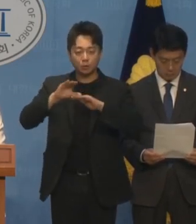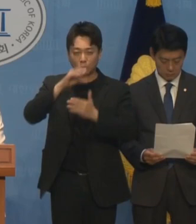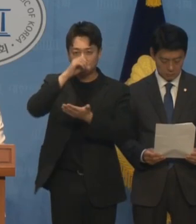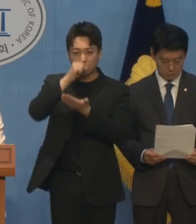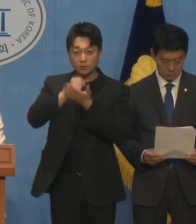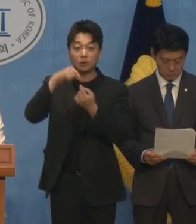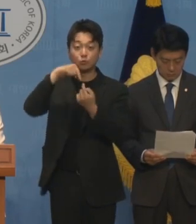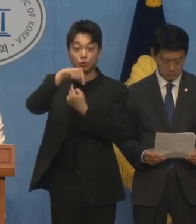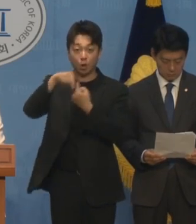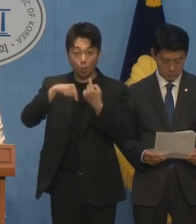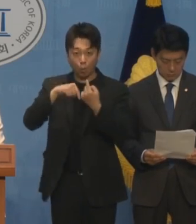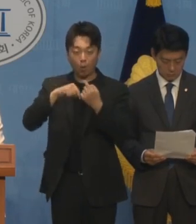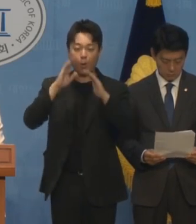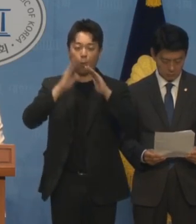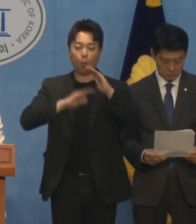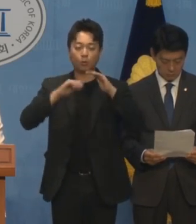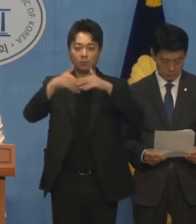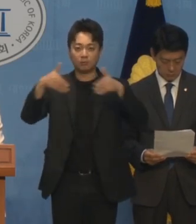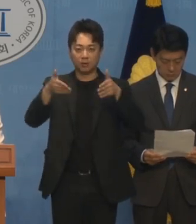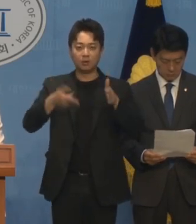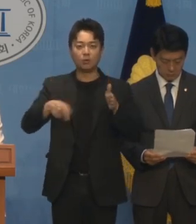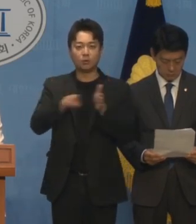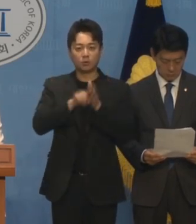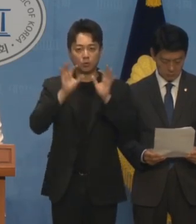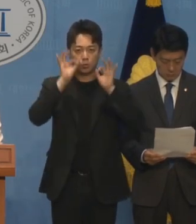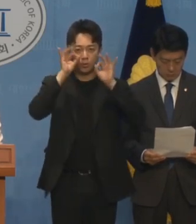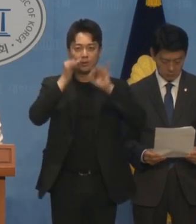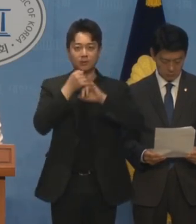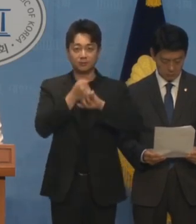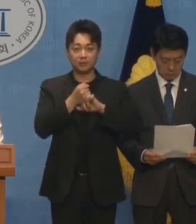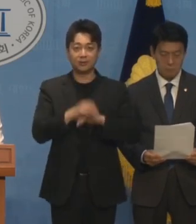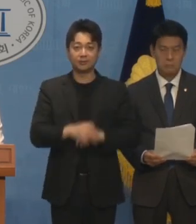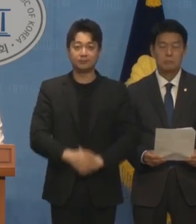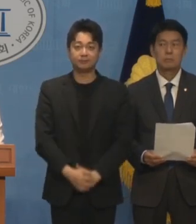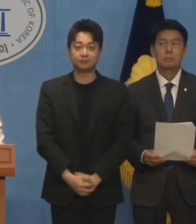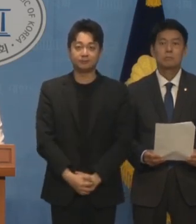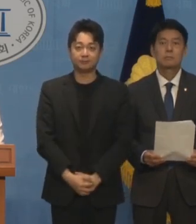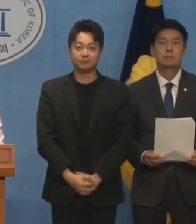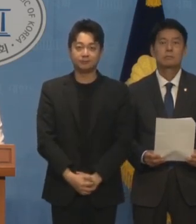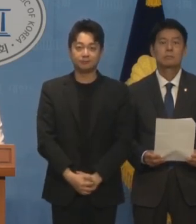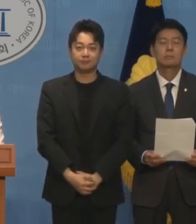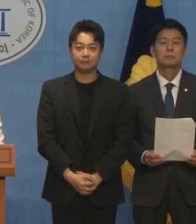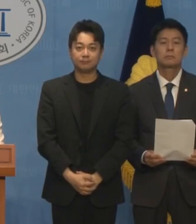여망을 한데 모으는 구심점으로 기여하도록 하겠습니다.